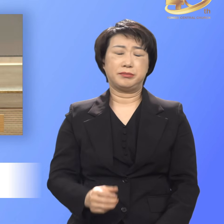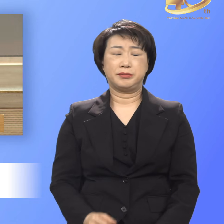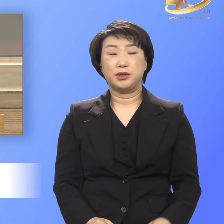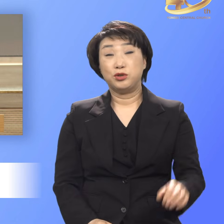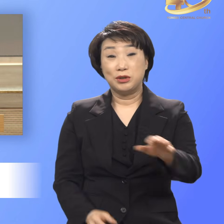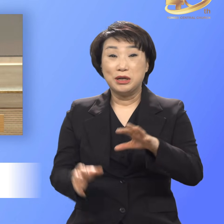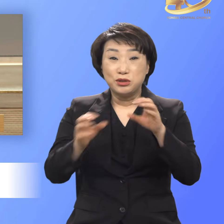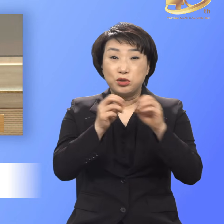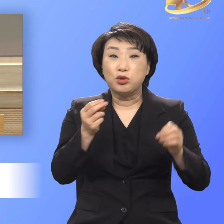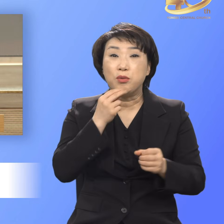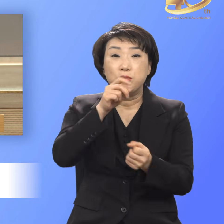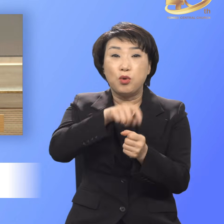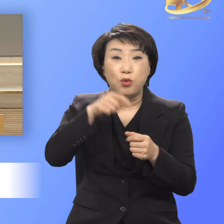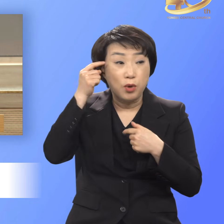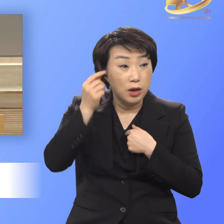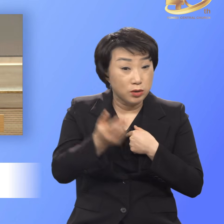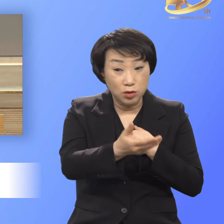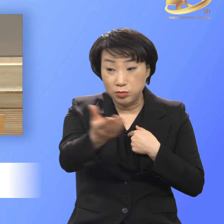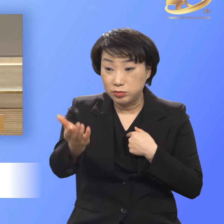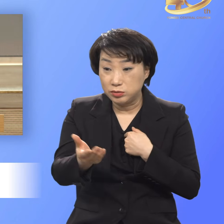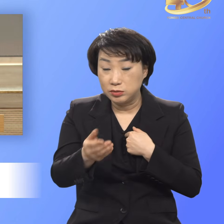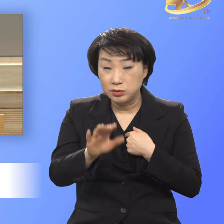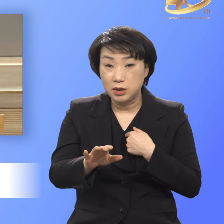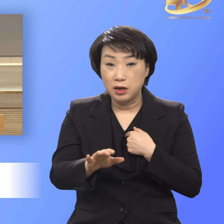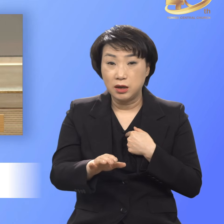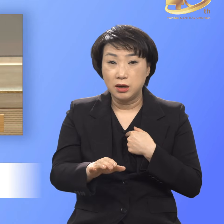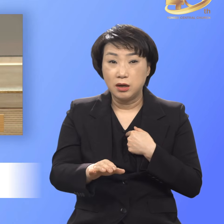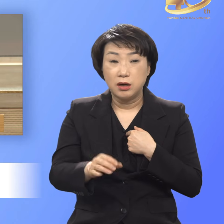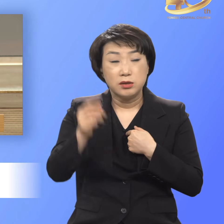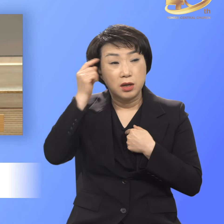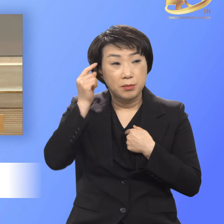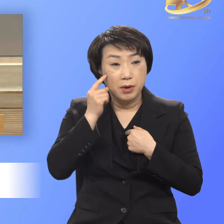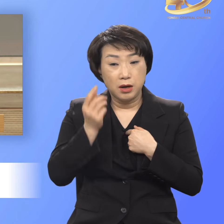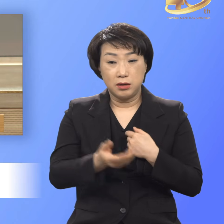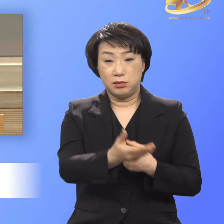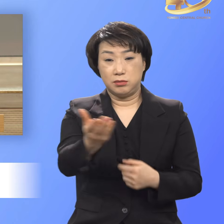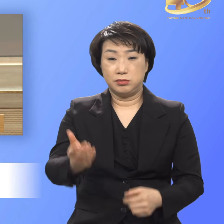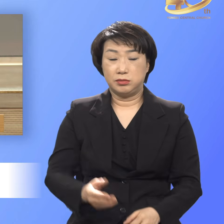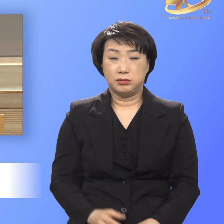우리가 전도하지 않는 이유가 뭘까? 생각해봐.